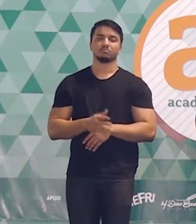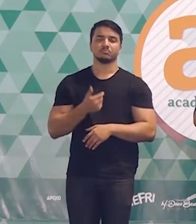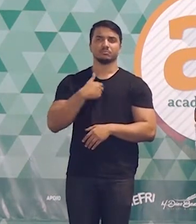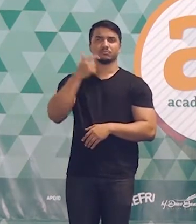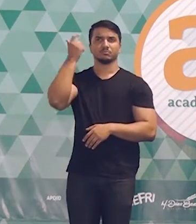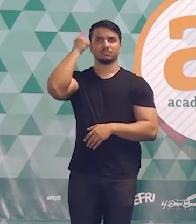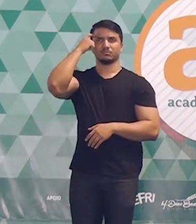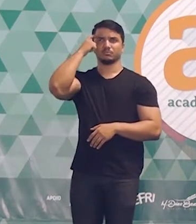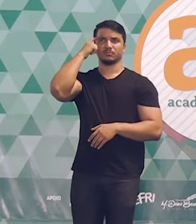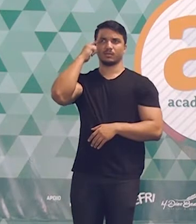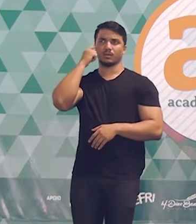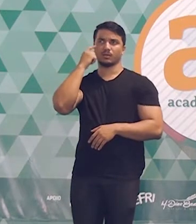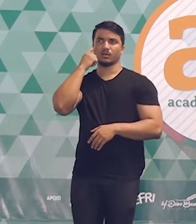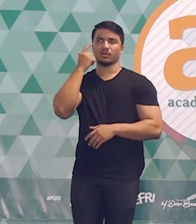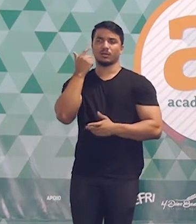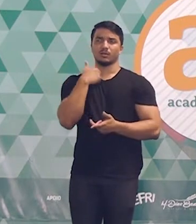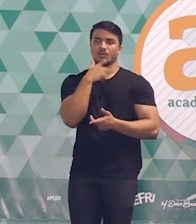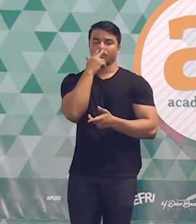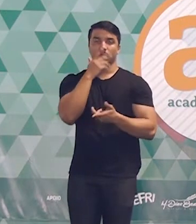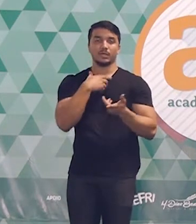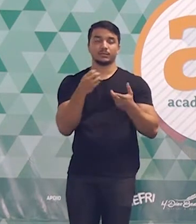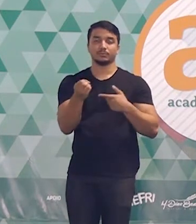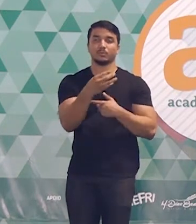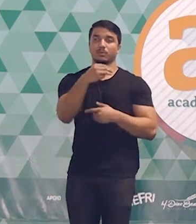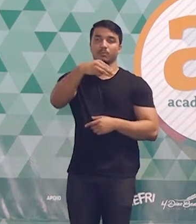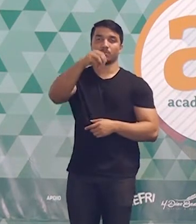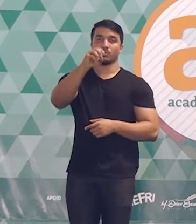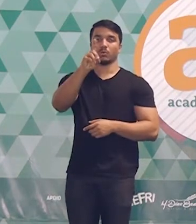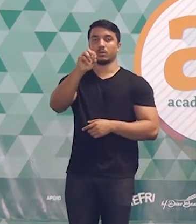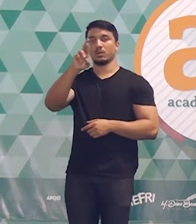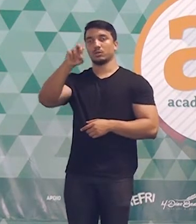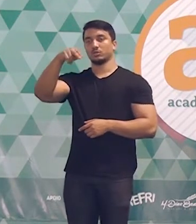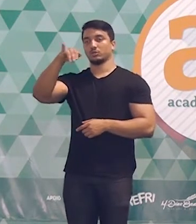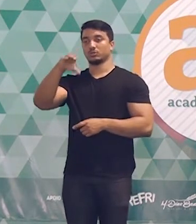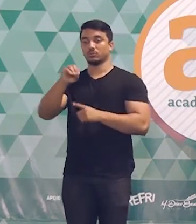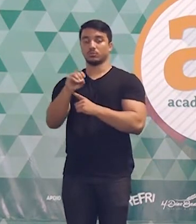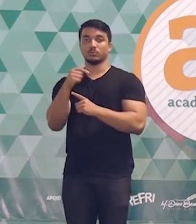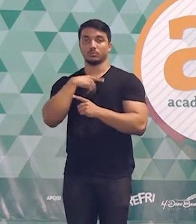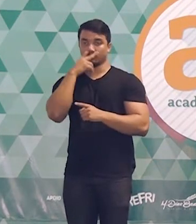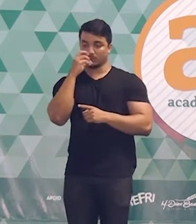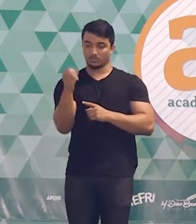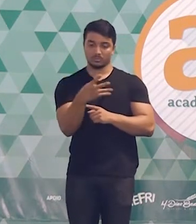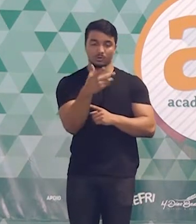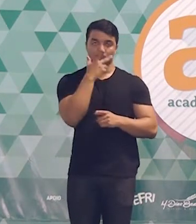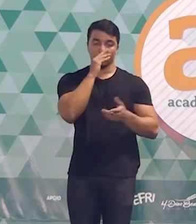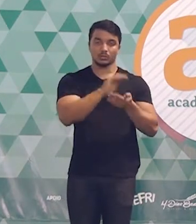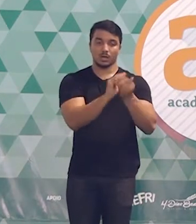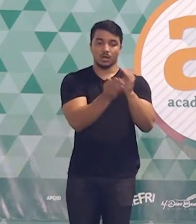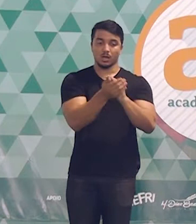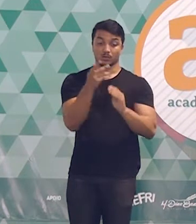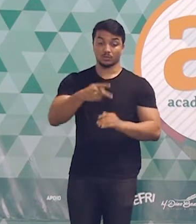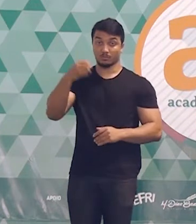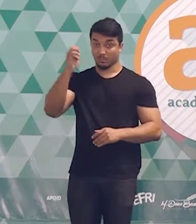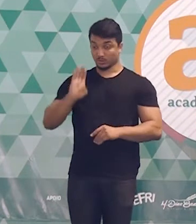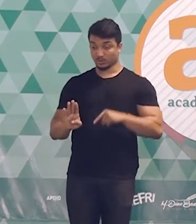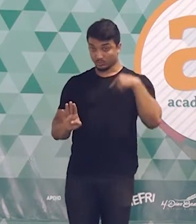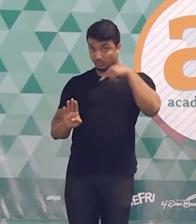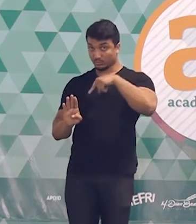nós pensamos no modernismo, quando nós pensamos na modernidade artística aqui no